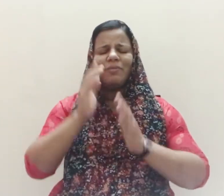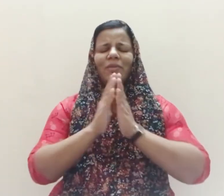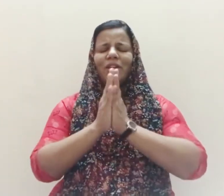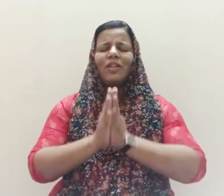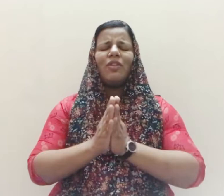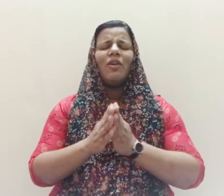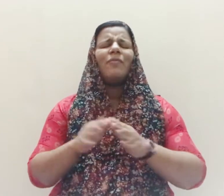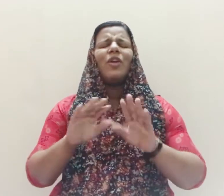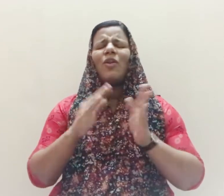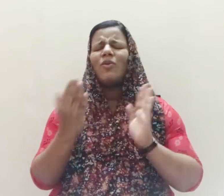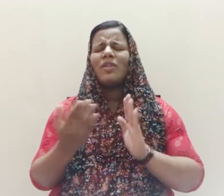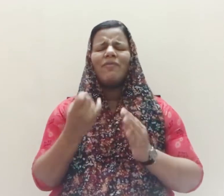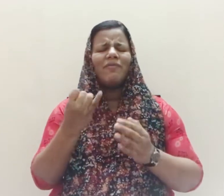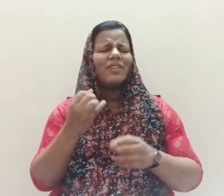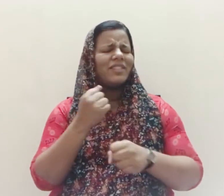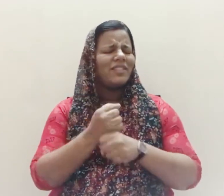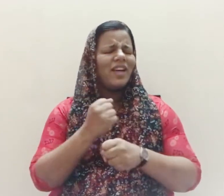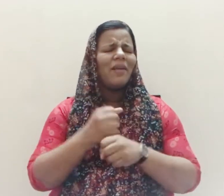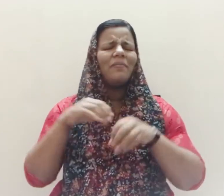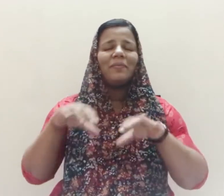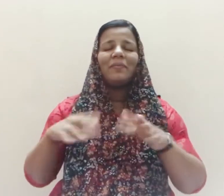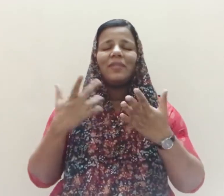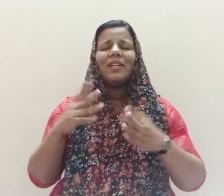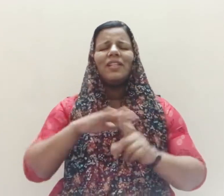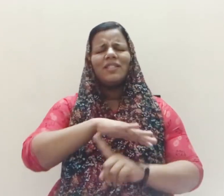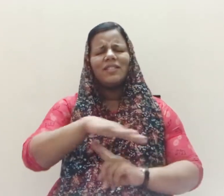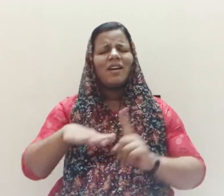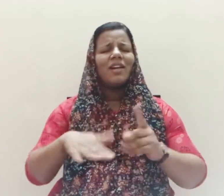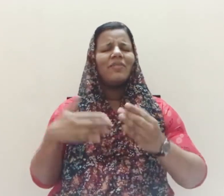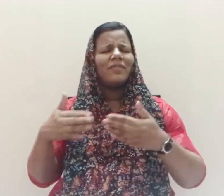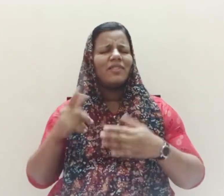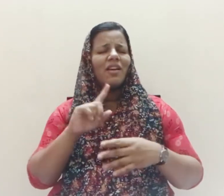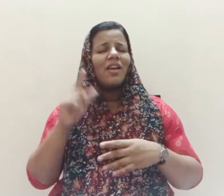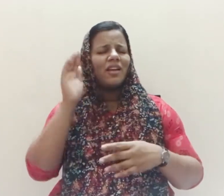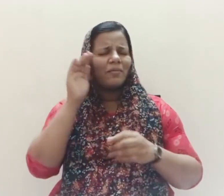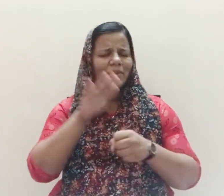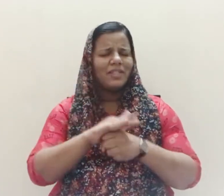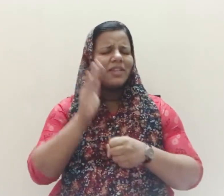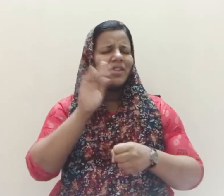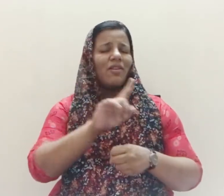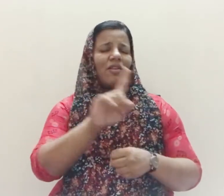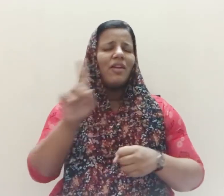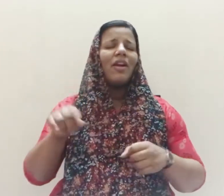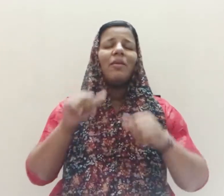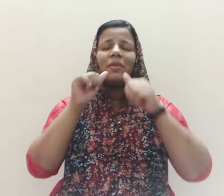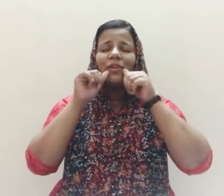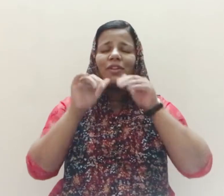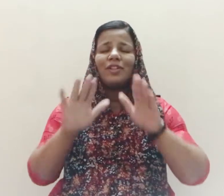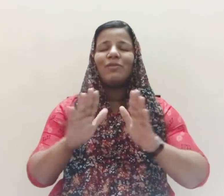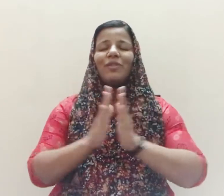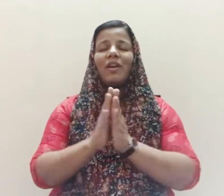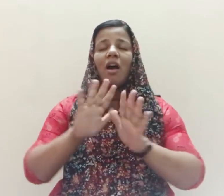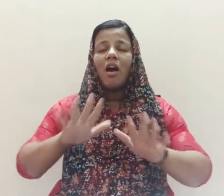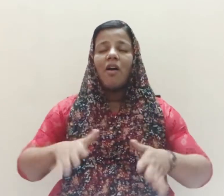വിവിധ രാജ്യങ്ങളിൽ, വിവിധ ഇടങ്ങളിൽ, വിവിധ സാഹചര്യങ്ങളിൽ നിന്ന് കേൾക്കുന്നവരാണ്. അങ്ങ് അവരെ അനുഗ്രഹിക്കണം. അവരുടെ ആവശ്യങ്ങൾ അങ്ങനെ കൃപ കൂടെ